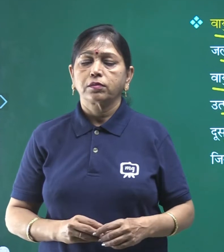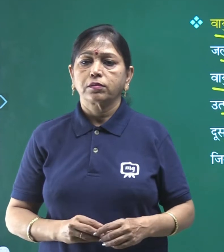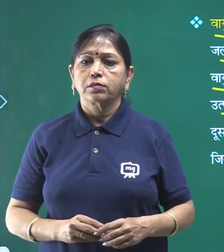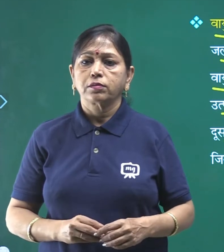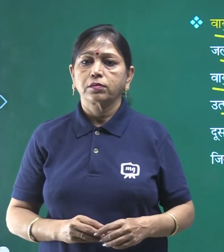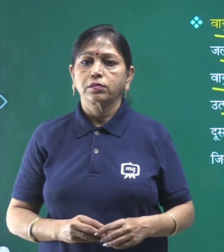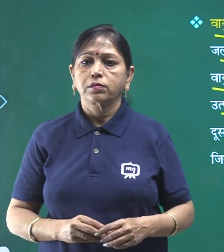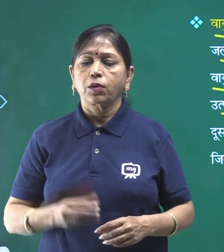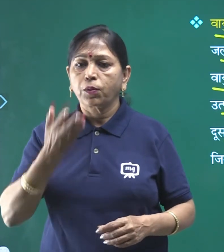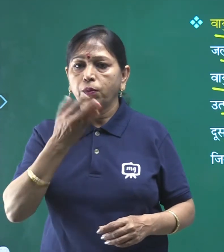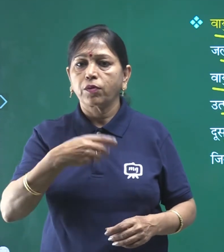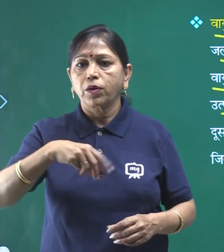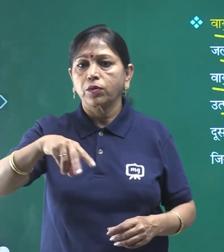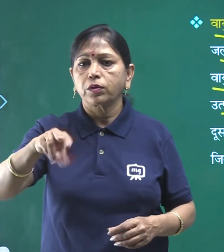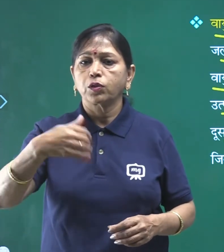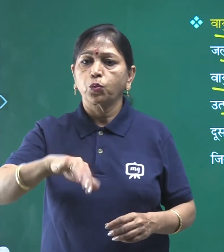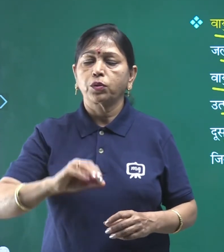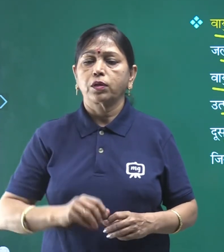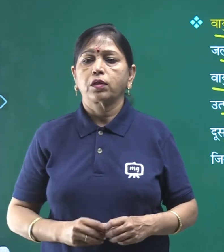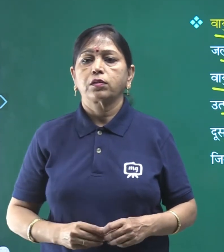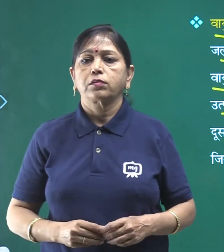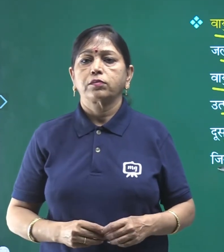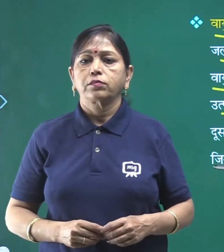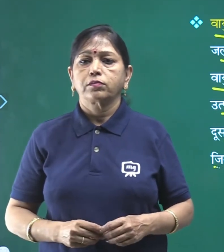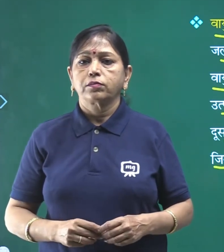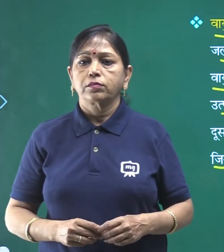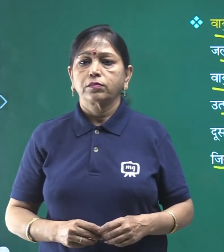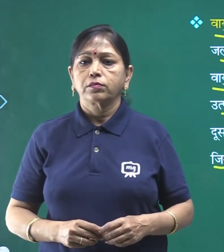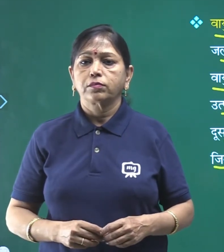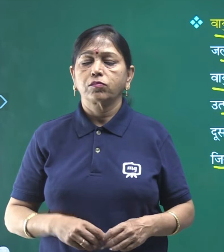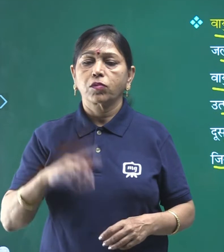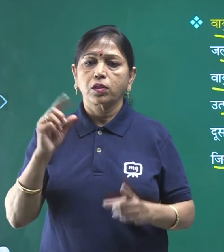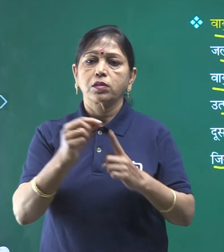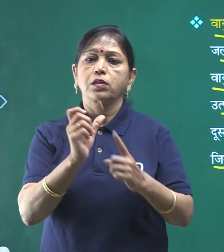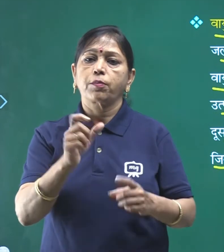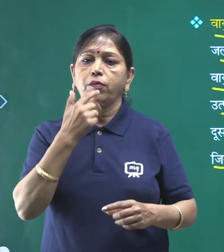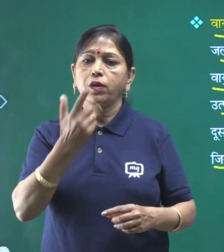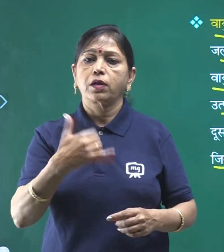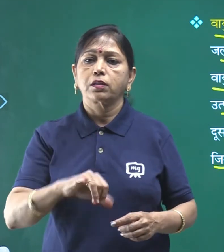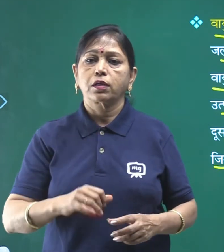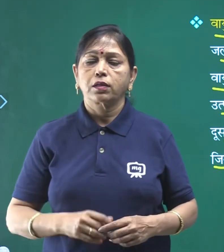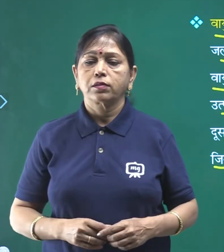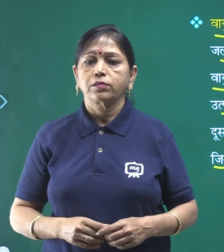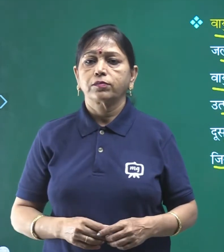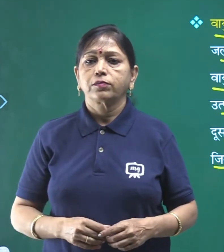वायु की गति होती है है जिसे पवन कहते हैं